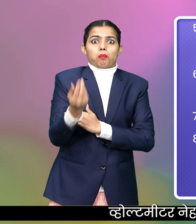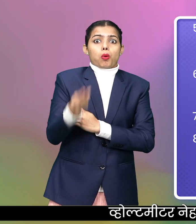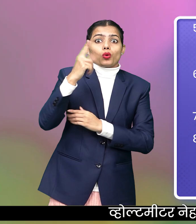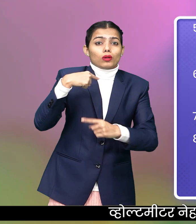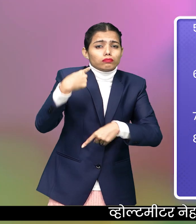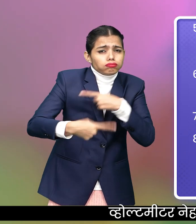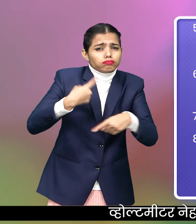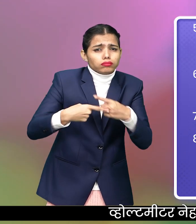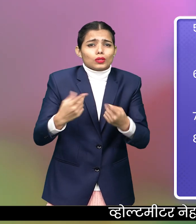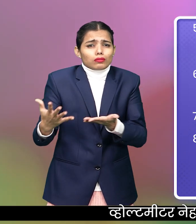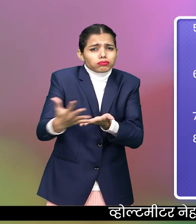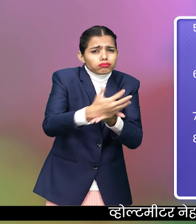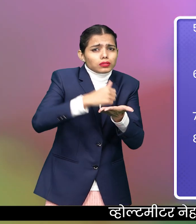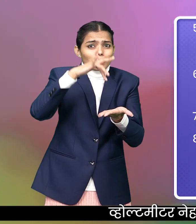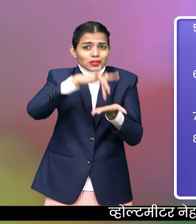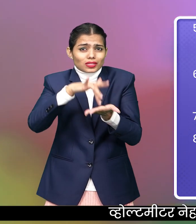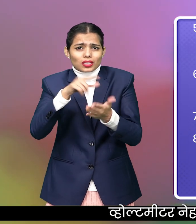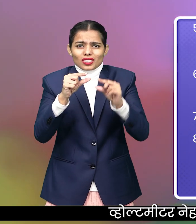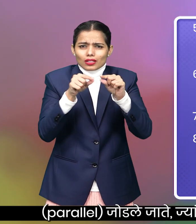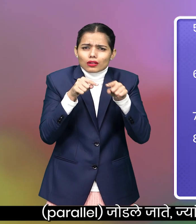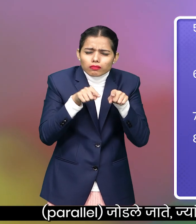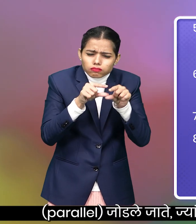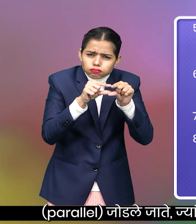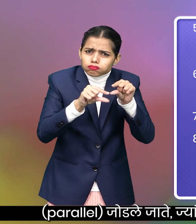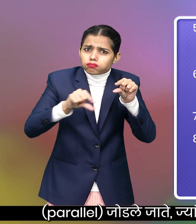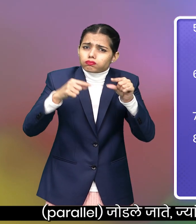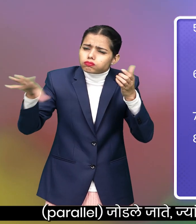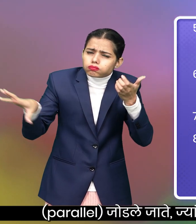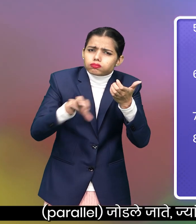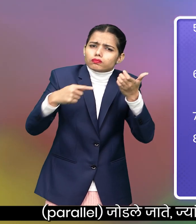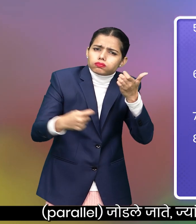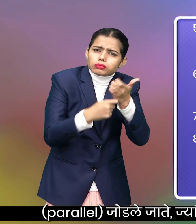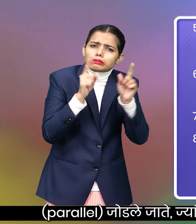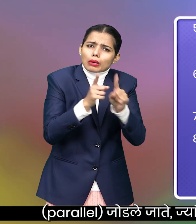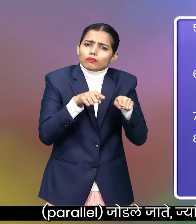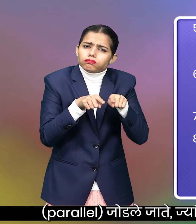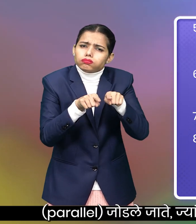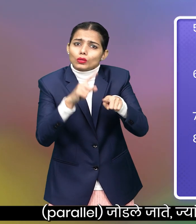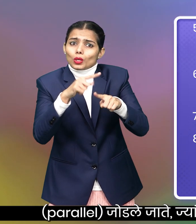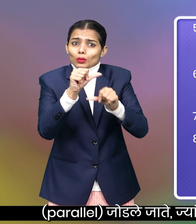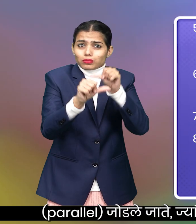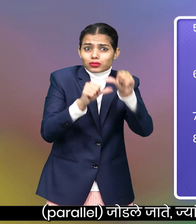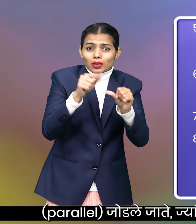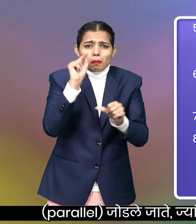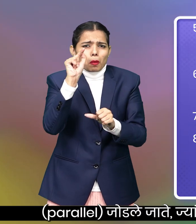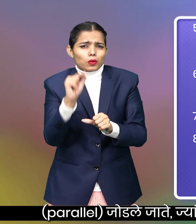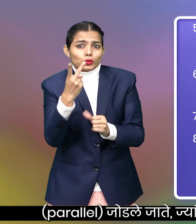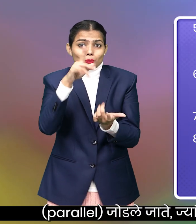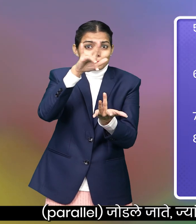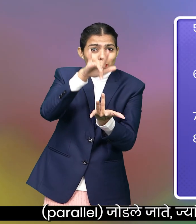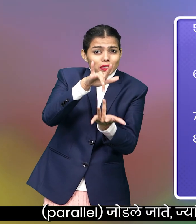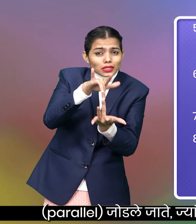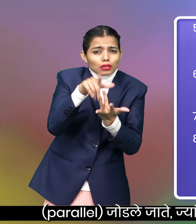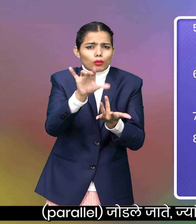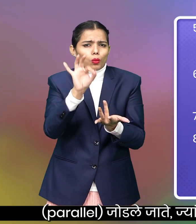व्होल्टमीटर नेहमी त्या दोन बिंदूंमध्ये समांतर पॅरलल जोडले जाते ज्यांच्यातील संभाव्य फरक मोजायचा असतो.